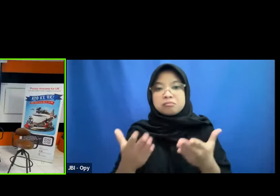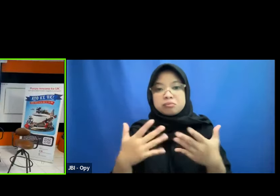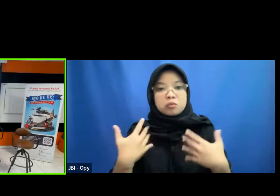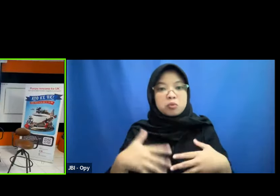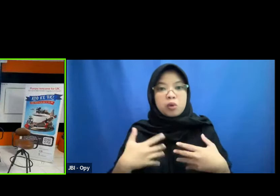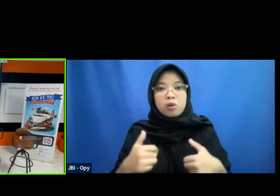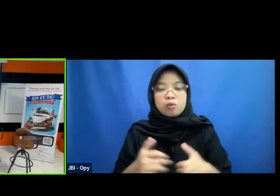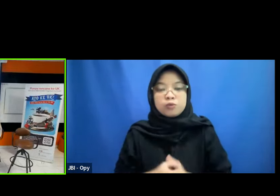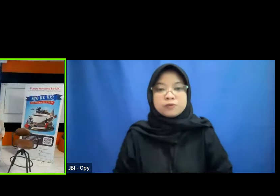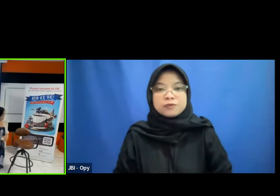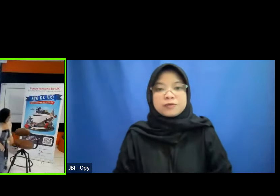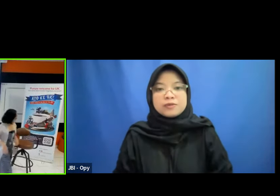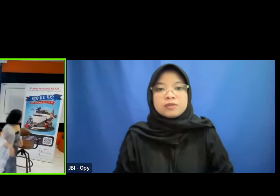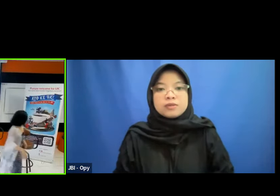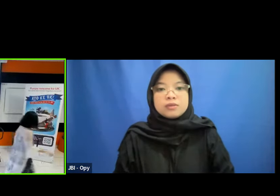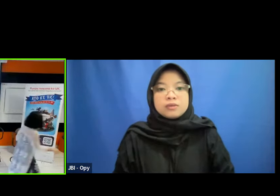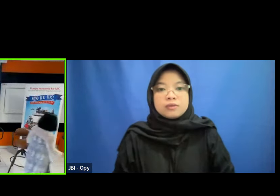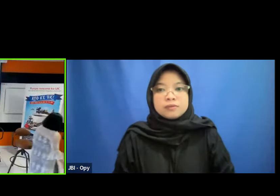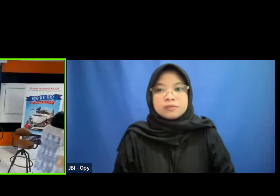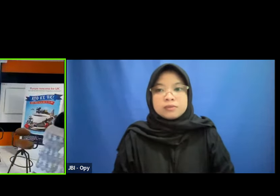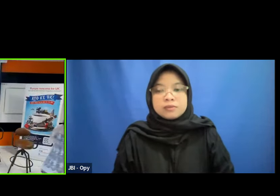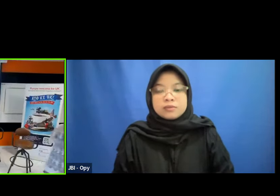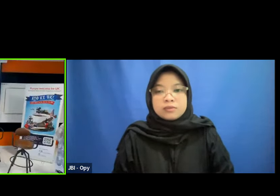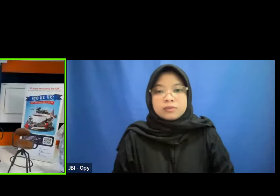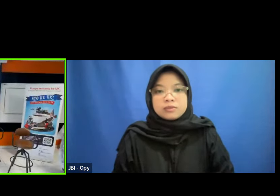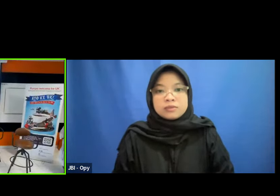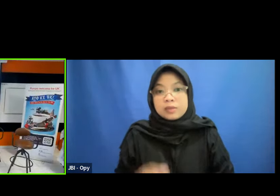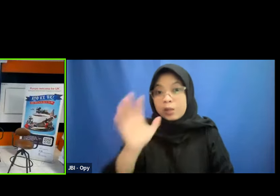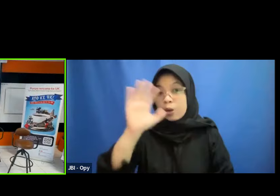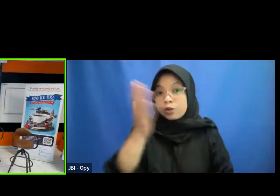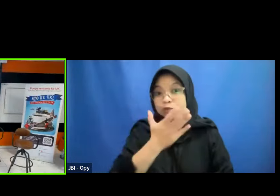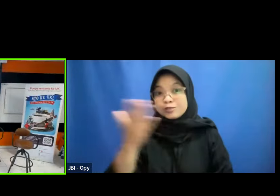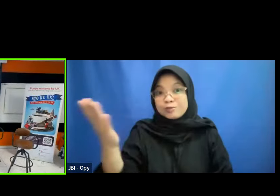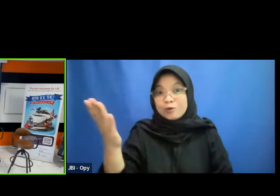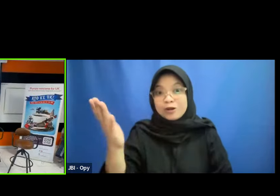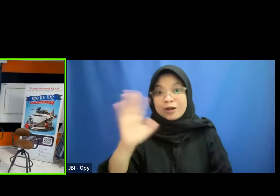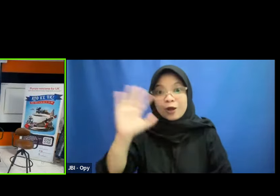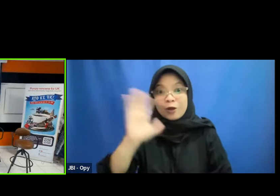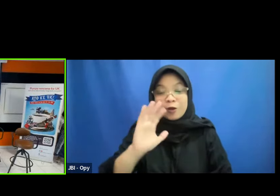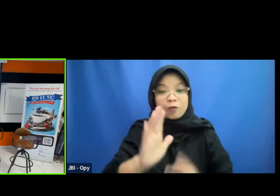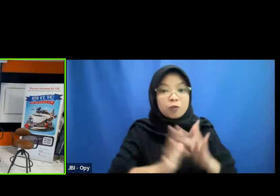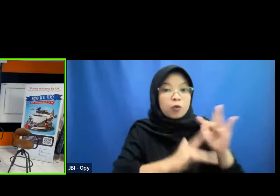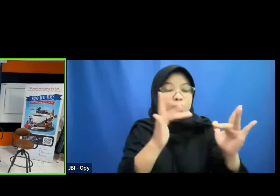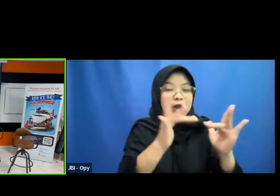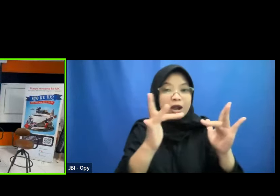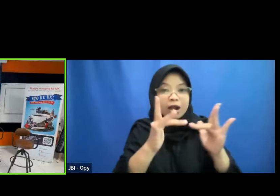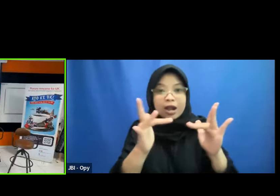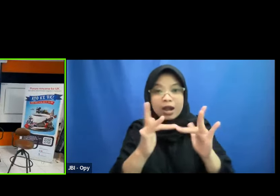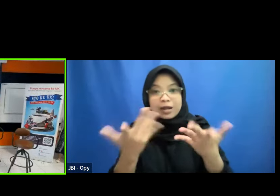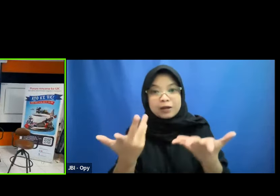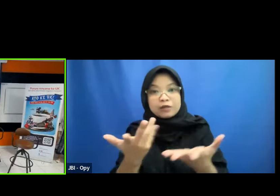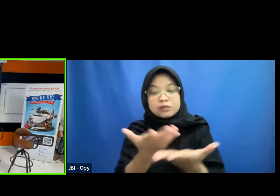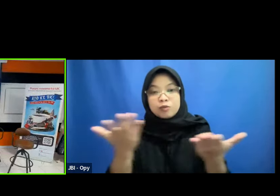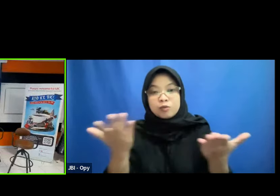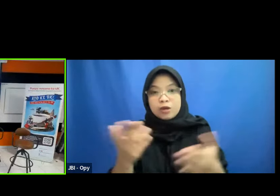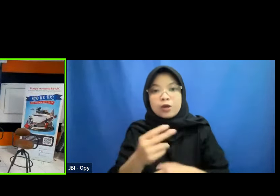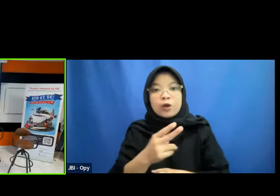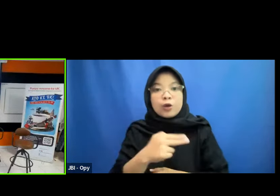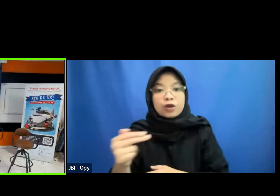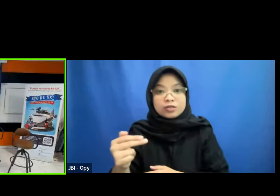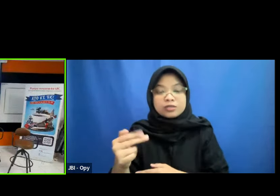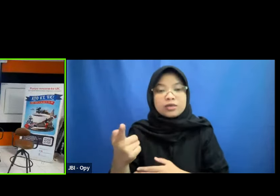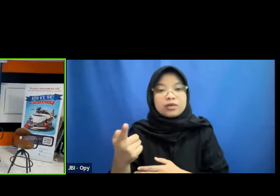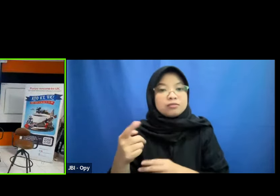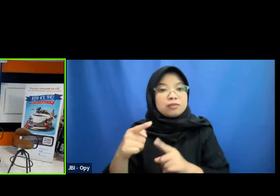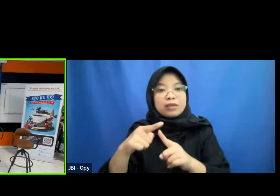Go jangan takaku Ya halo semuanya halo semua yang ada di online Indonesia Timor Leste